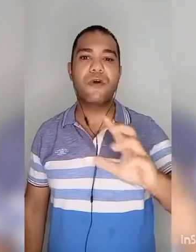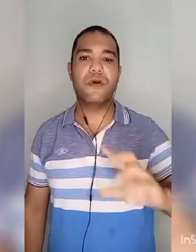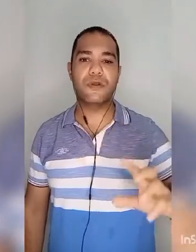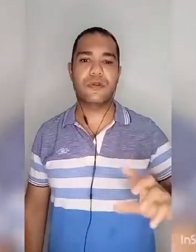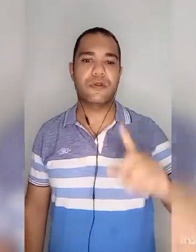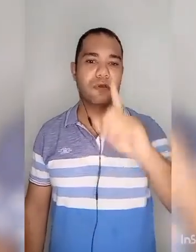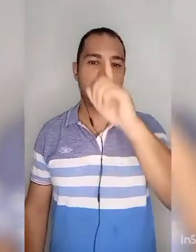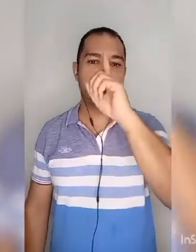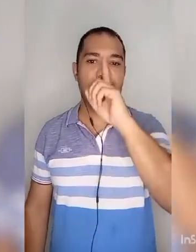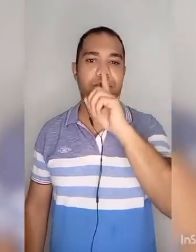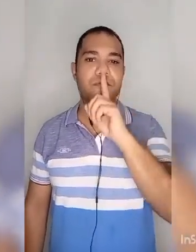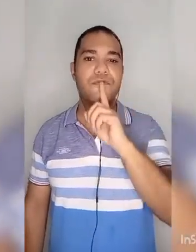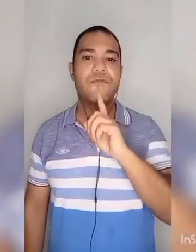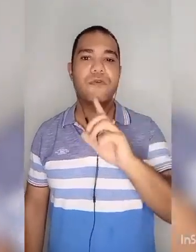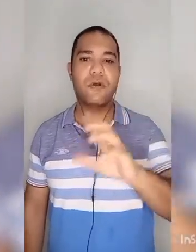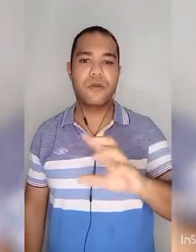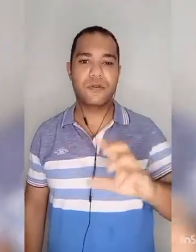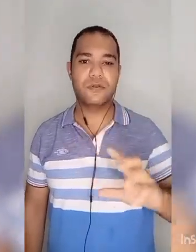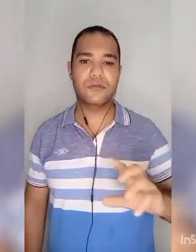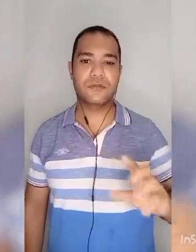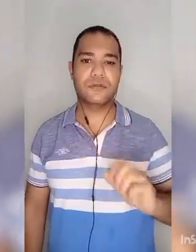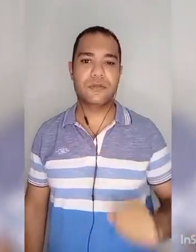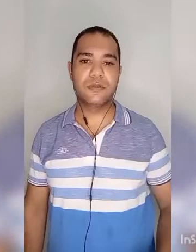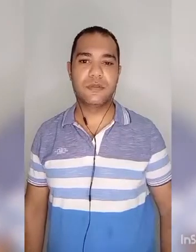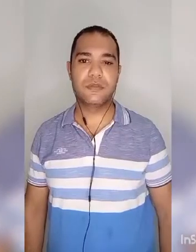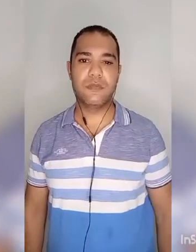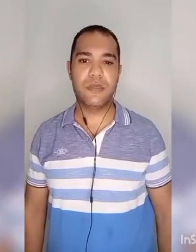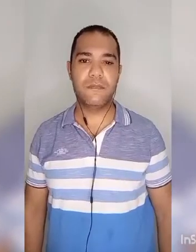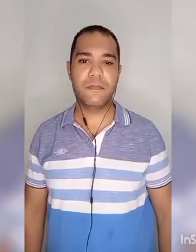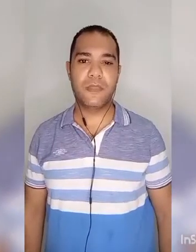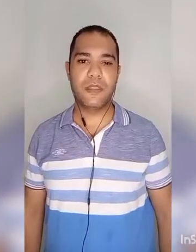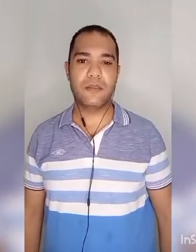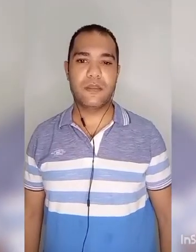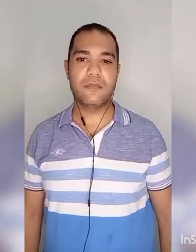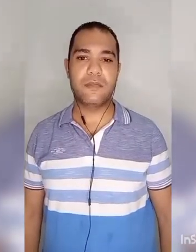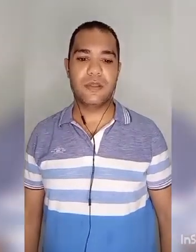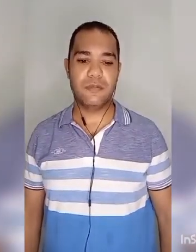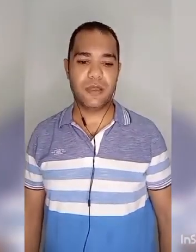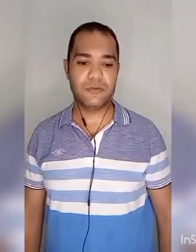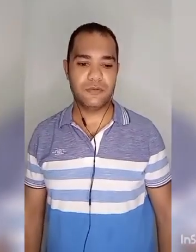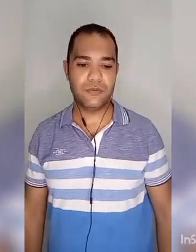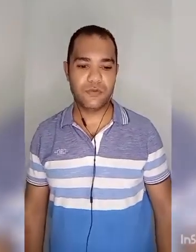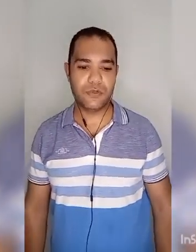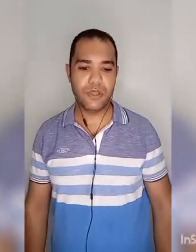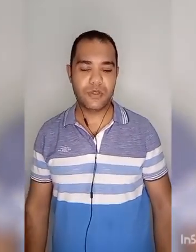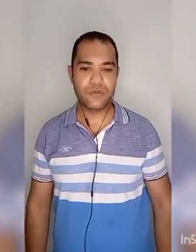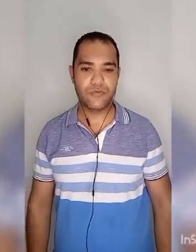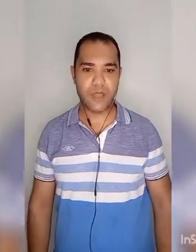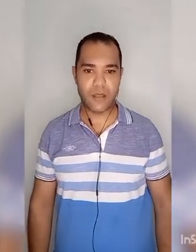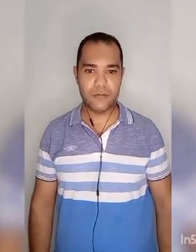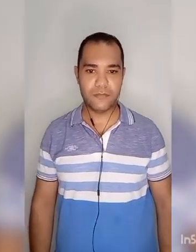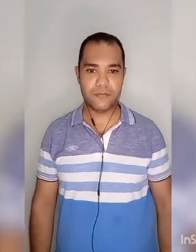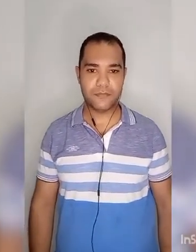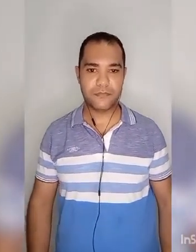فار فار. تمام. طيب اللي بعده نقول ضفدعة.